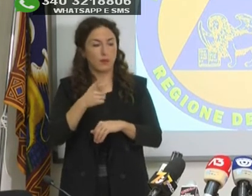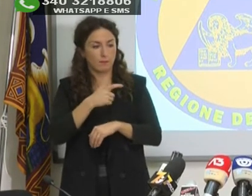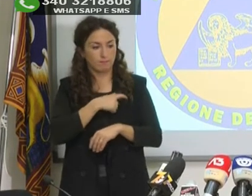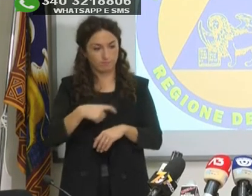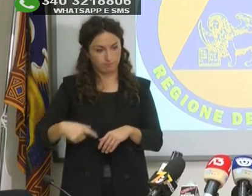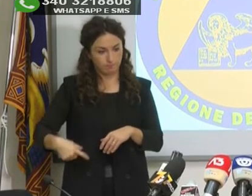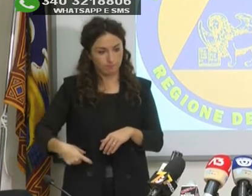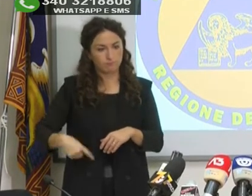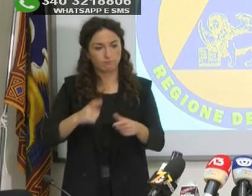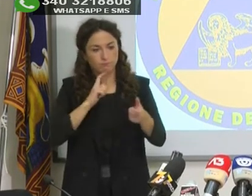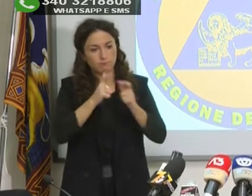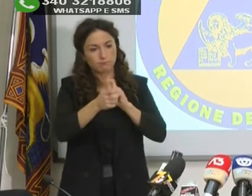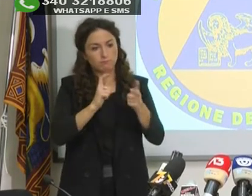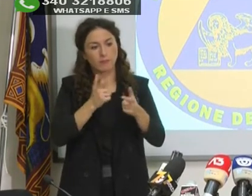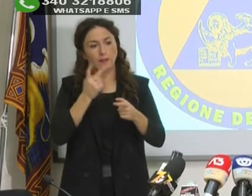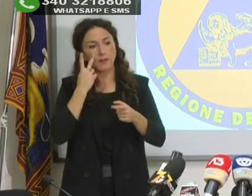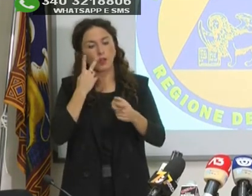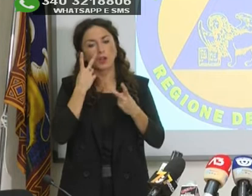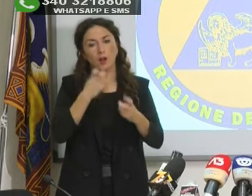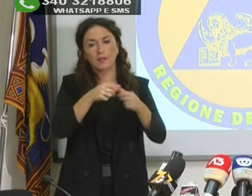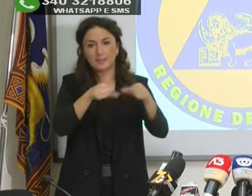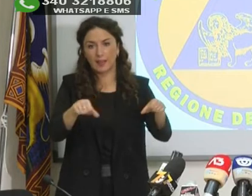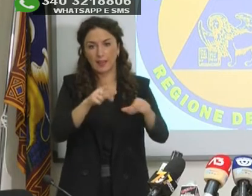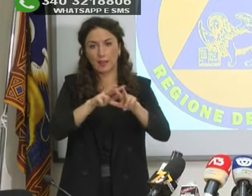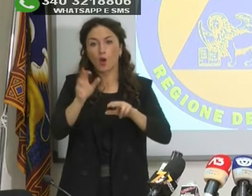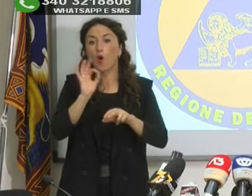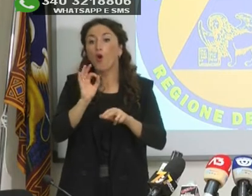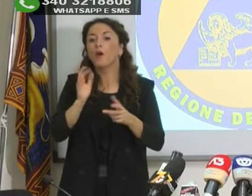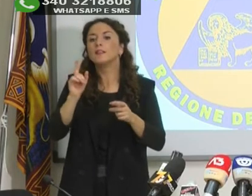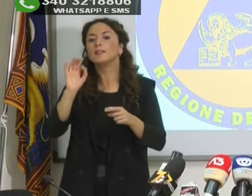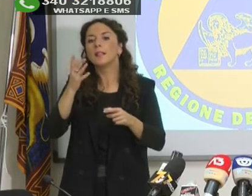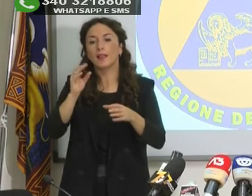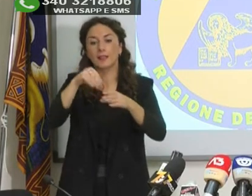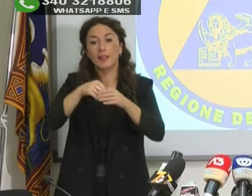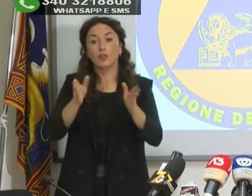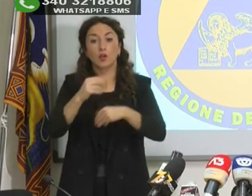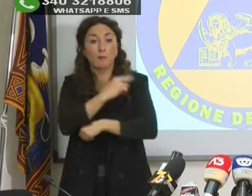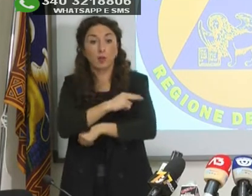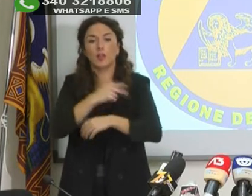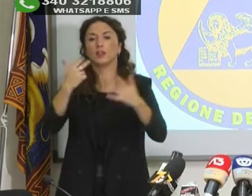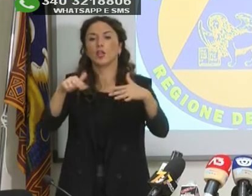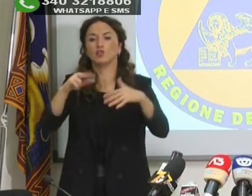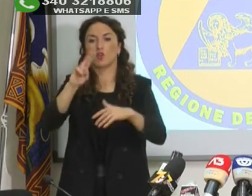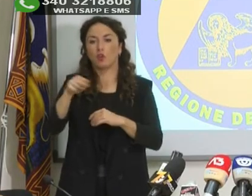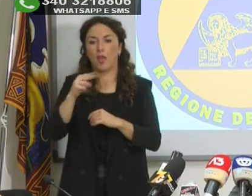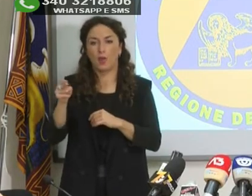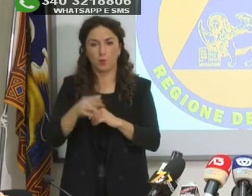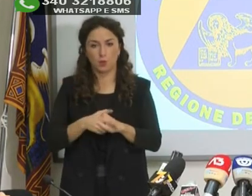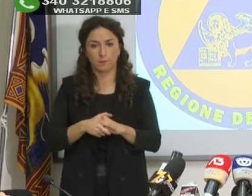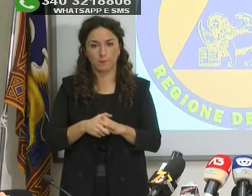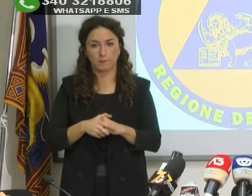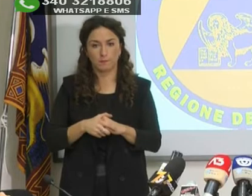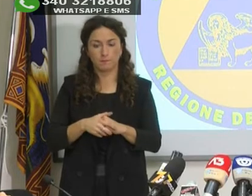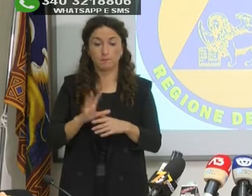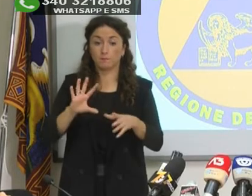appunto all'interno di sedi comunali, 18 euro se sono all'interno del proprio ambulatorio. In questo